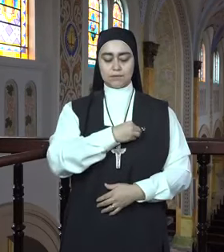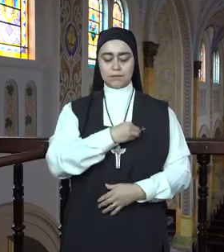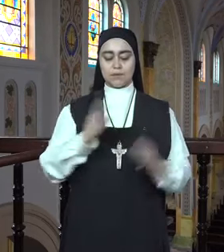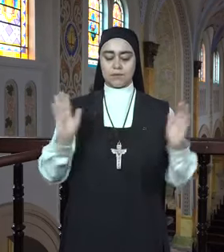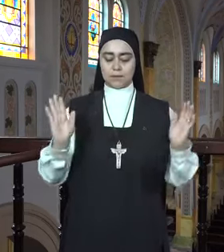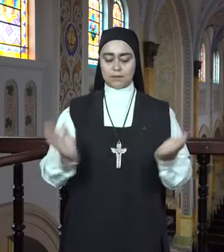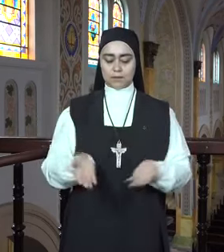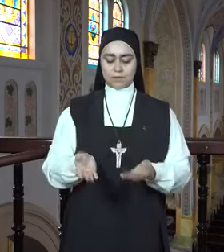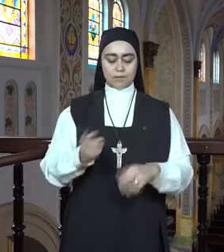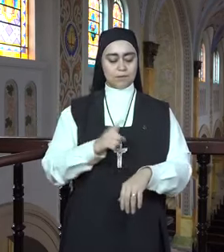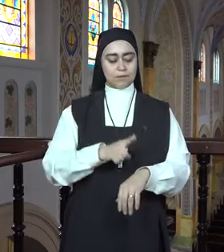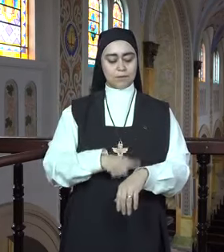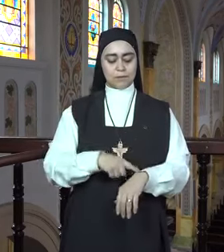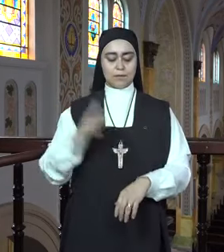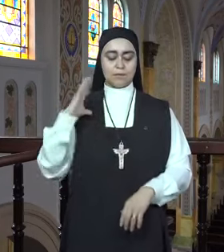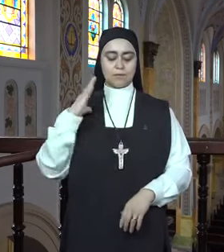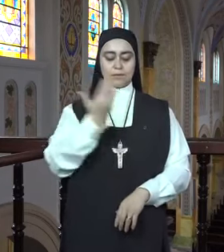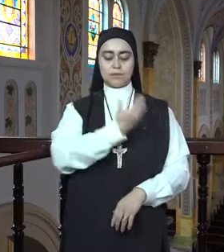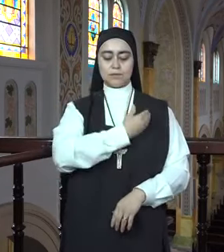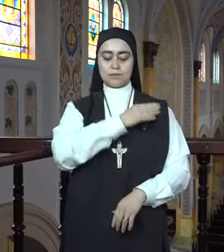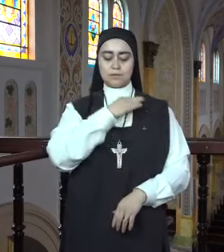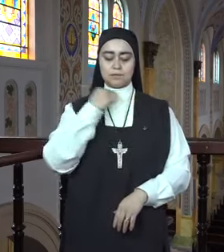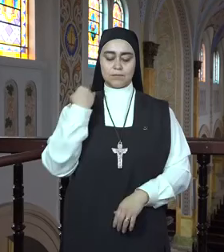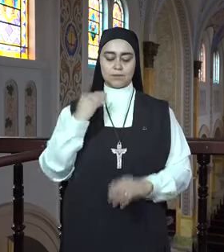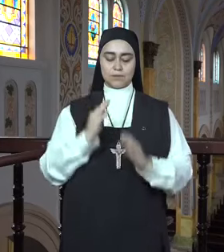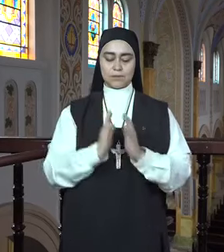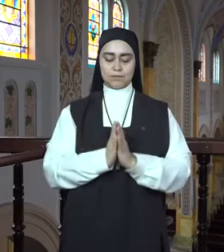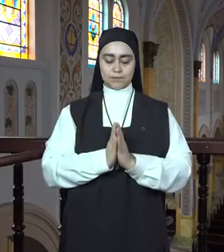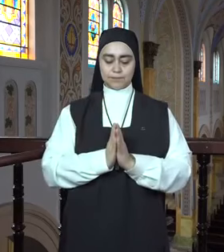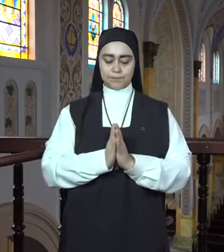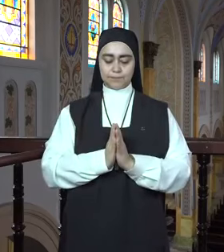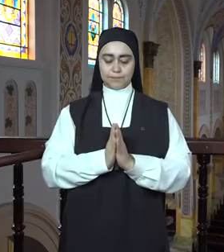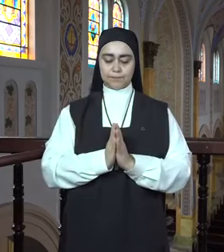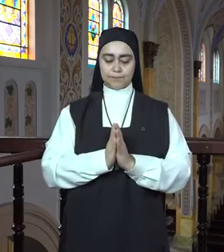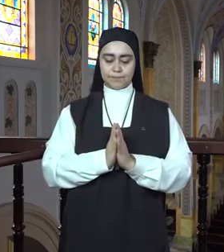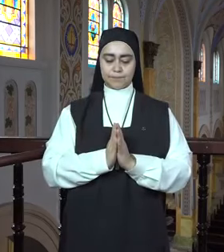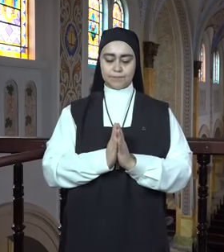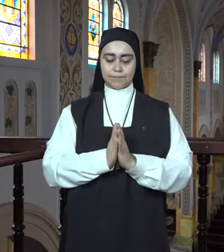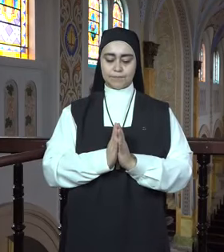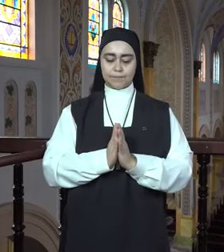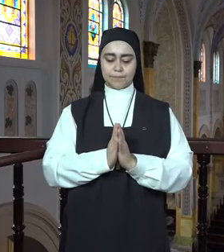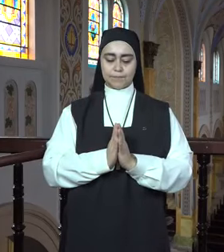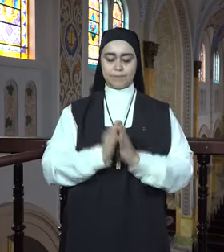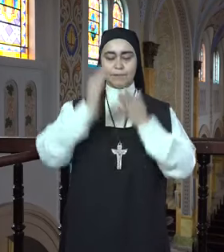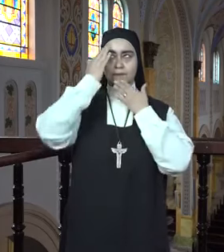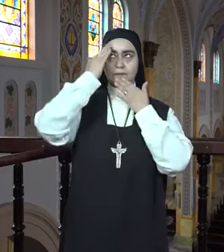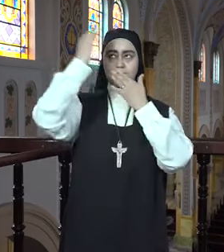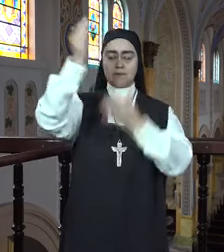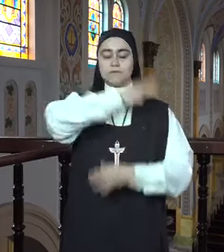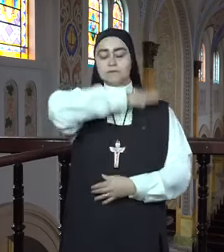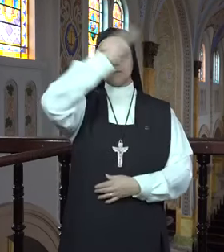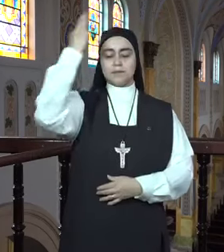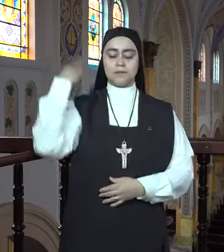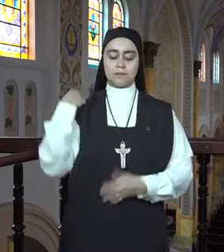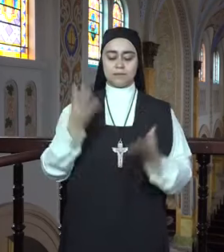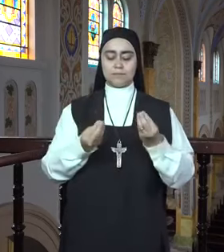pecadores, agora e na hora de nossa morte. Amém. Ave Maria, cheia de graça,